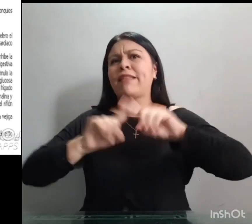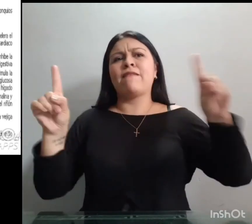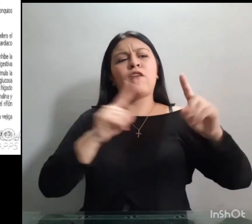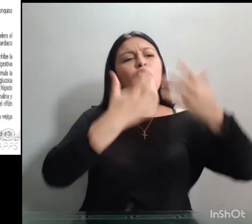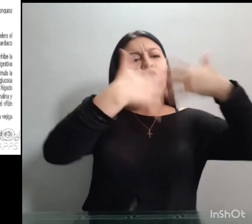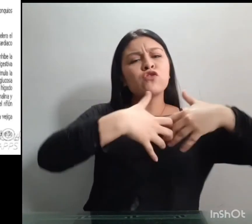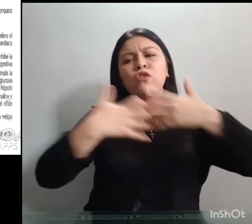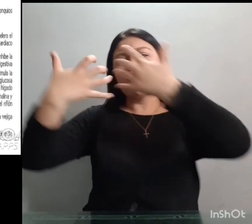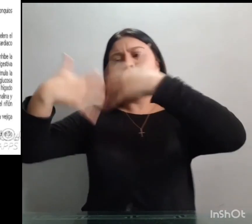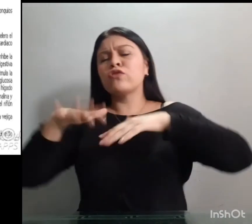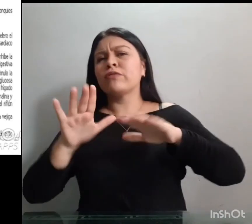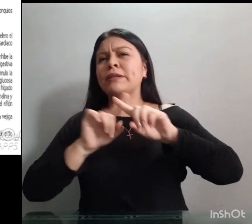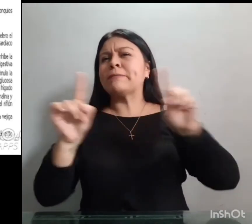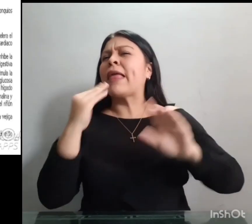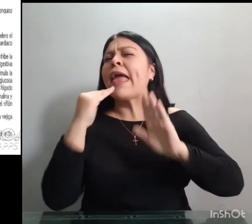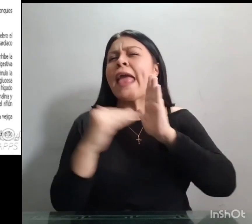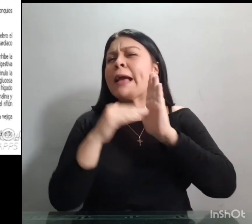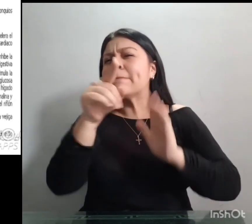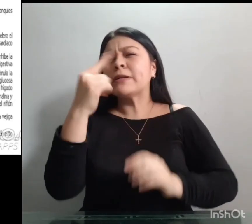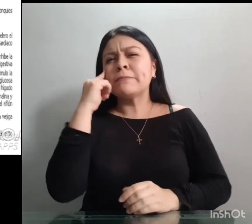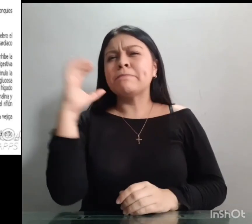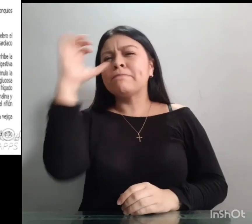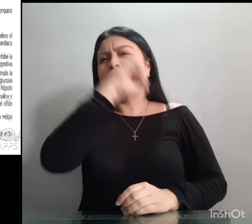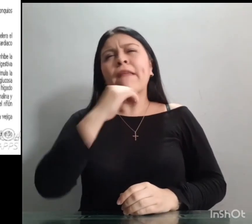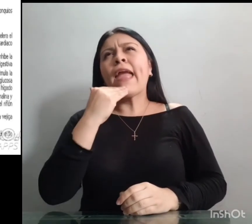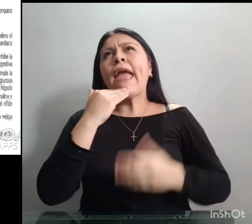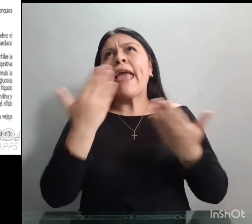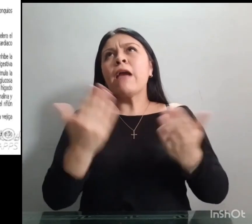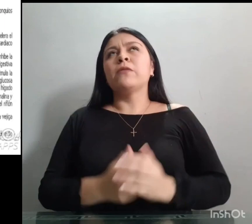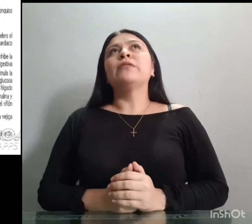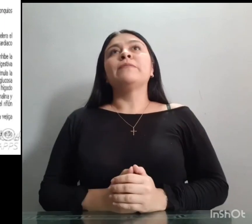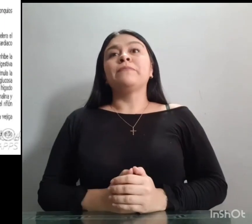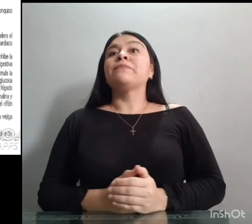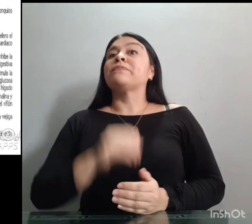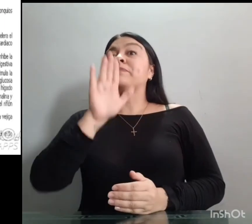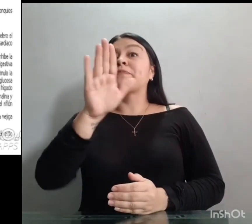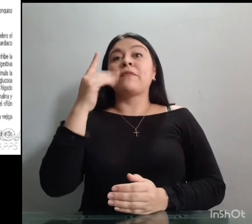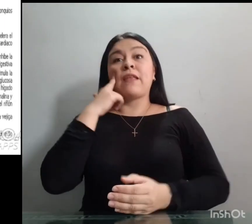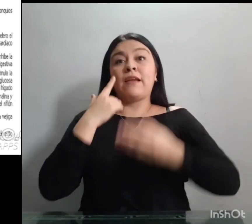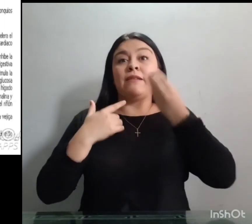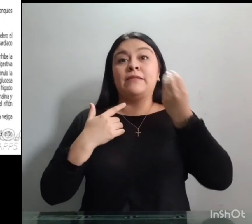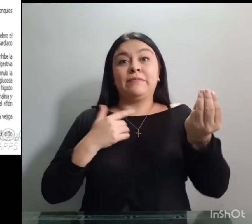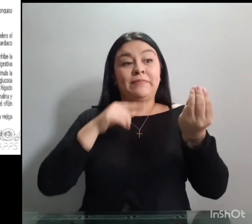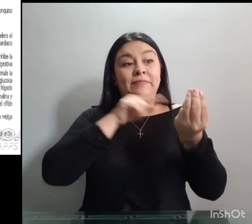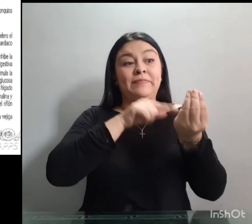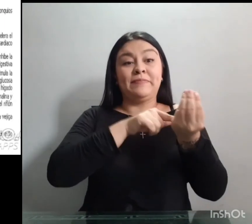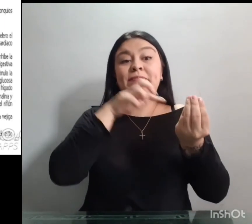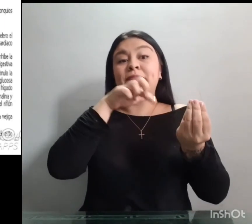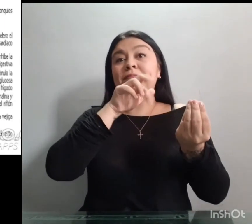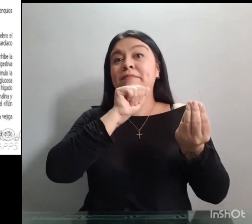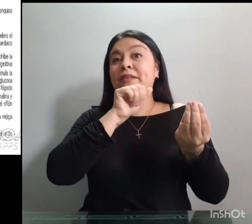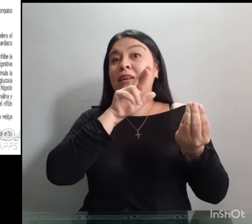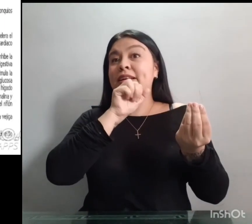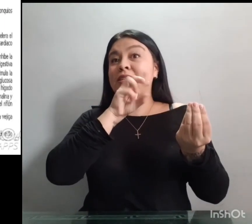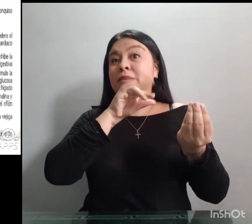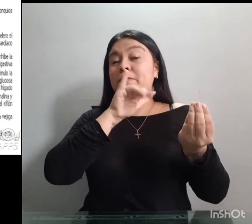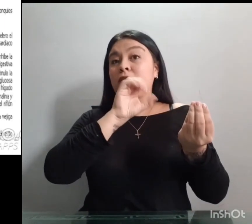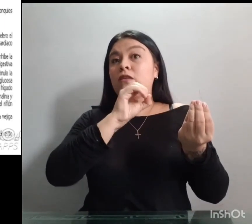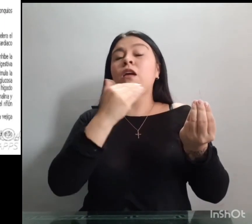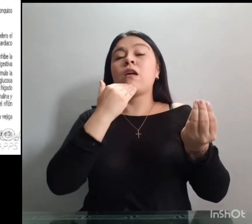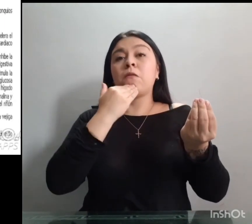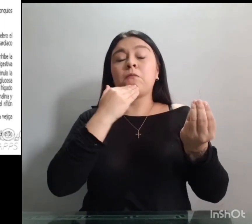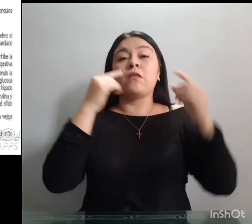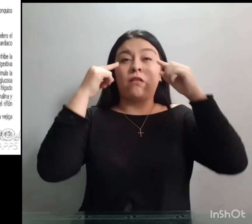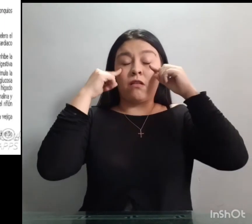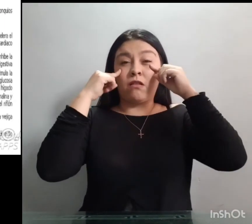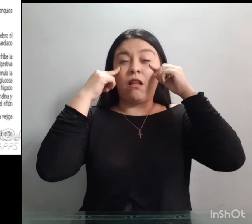Entonces, por ejemplo, si el sistema parasimpático hace que se contraiga la pupila, el sistema simpático hace